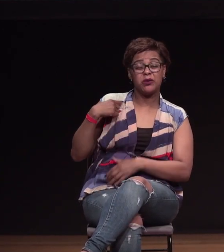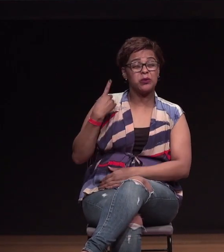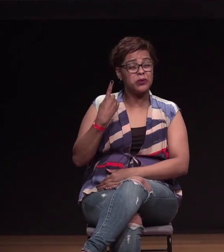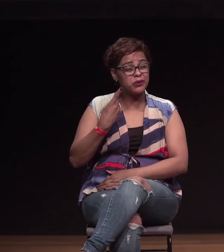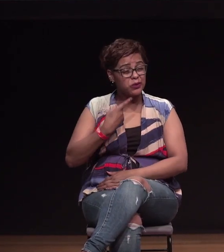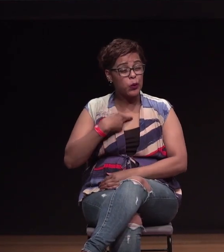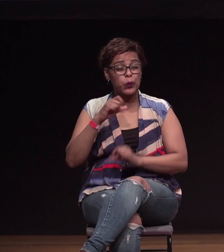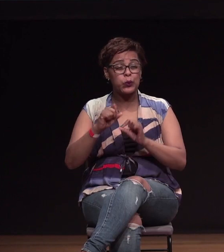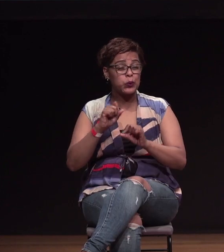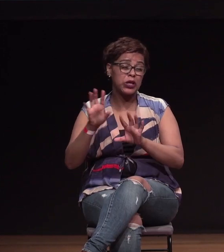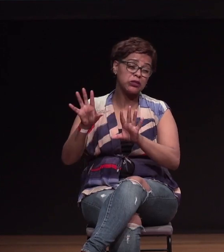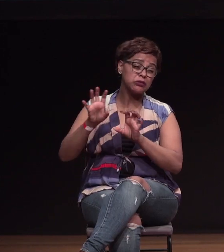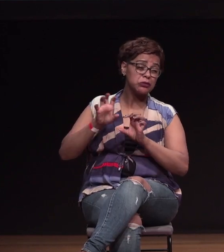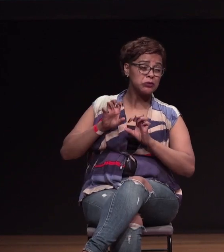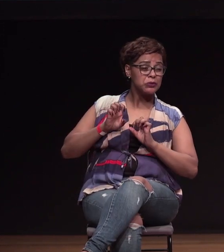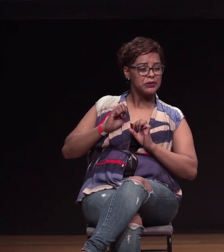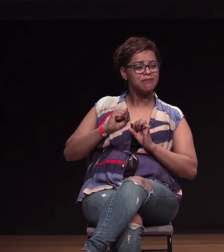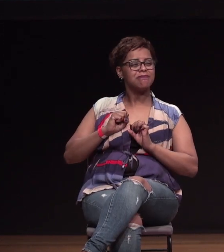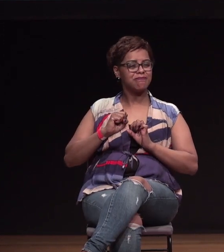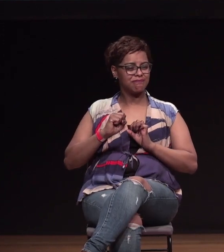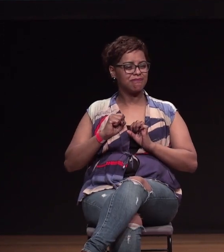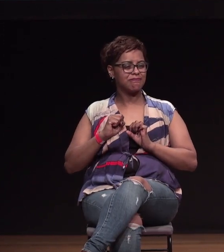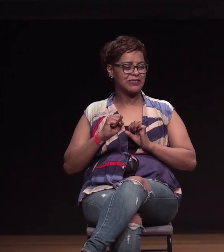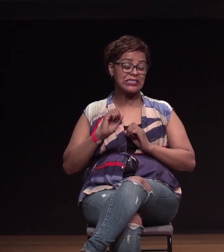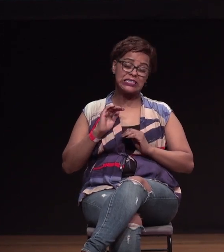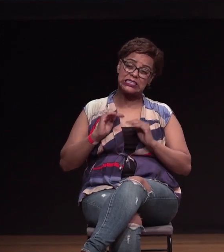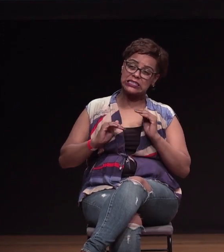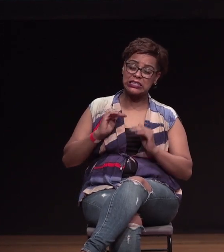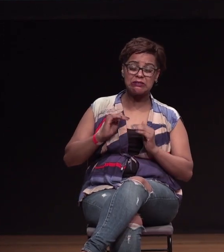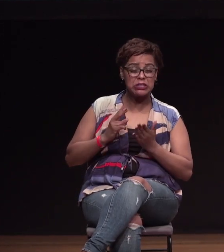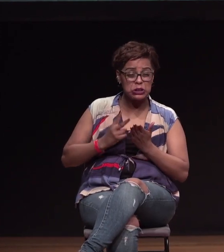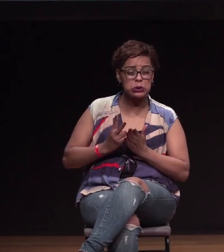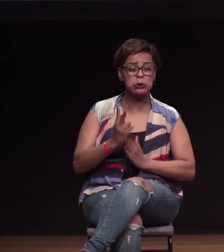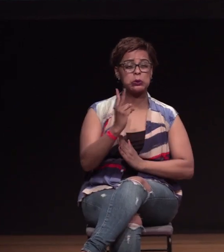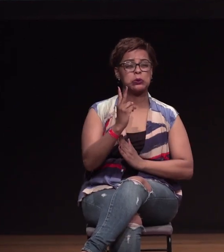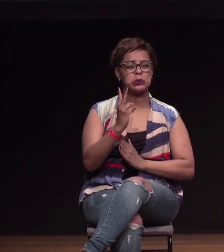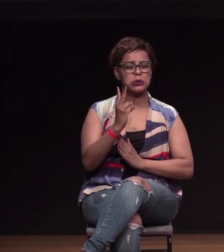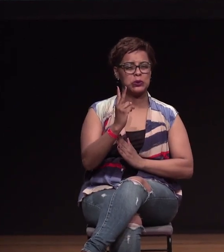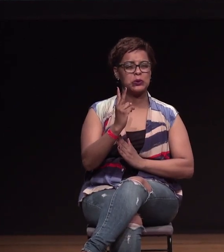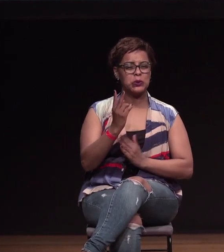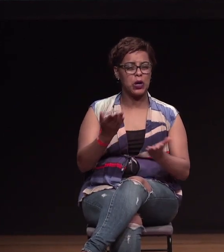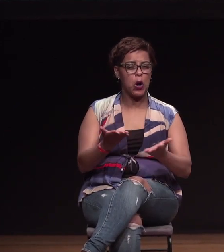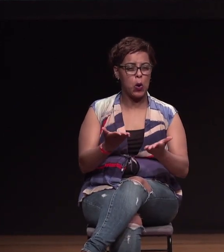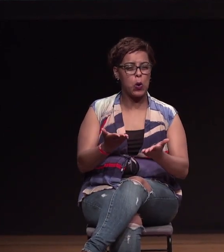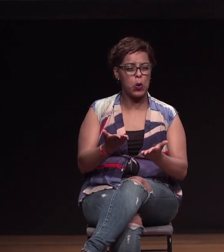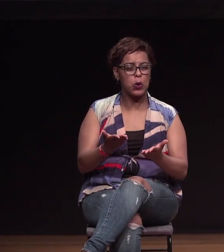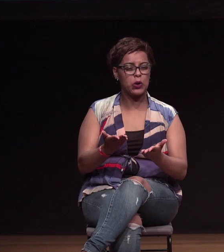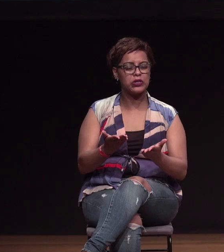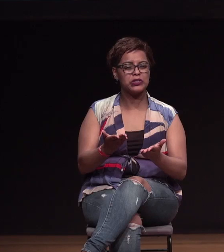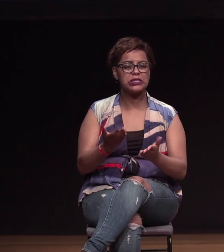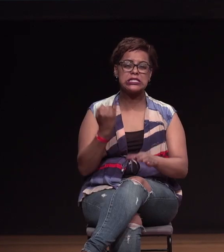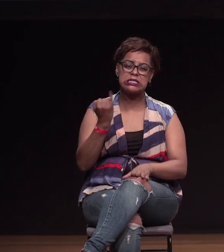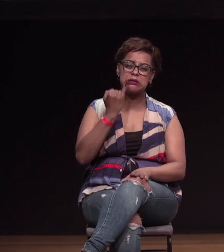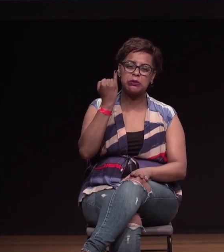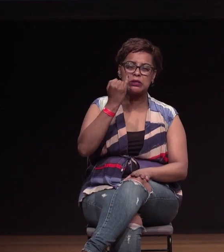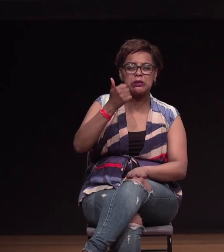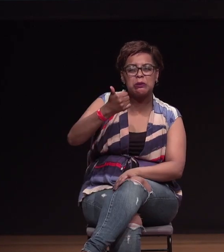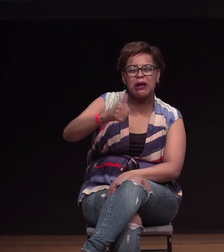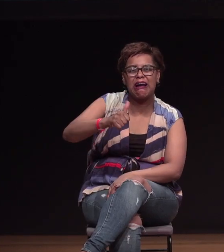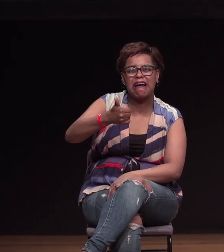isso um pouco, e acho que a gente continua lidando pouco com a